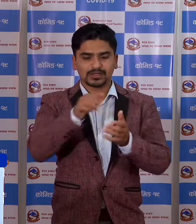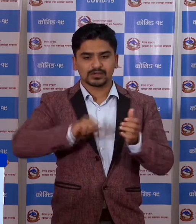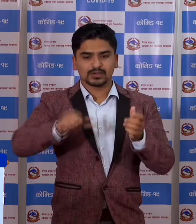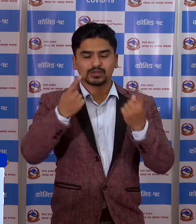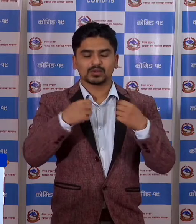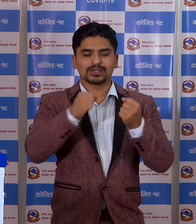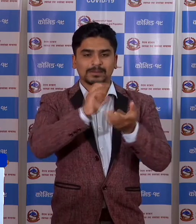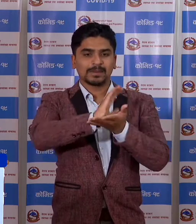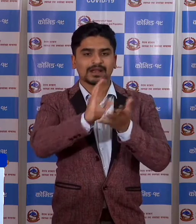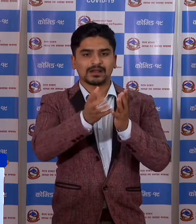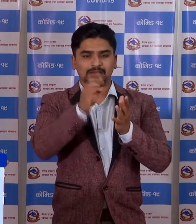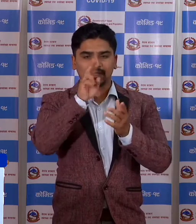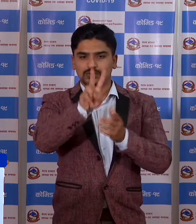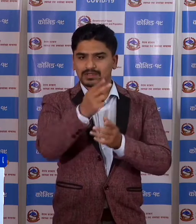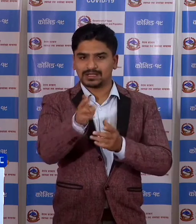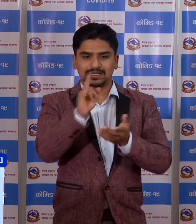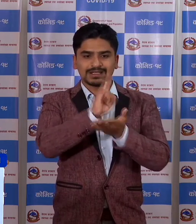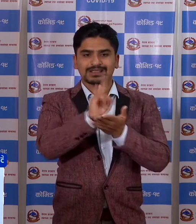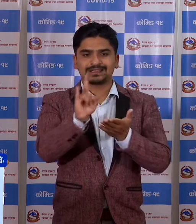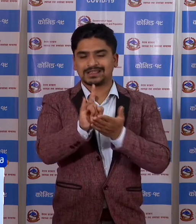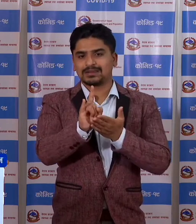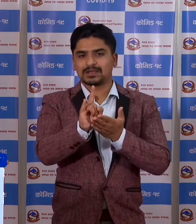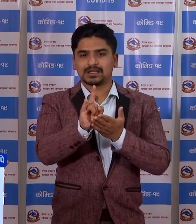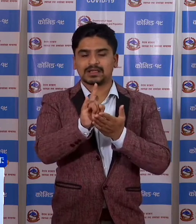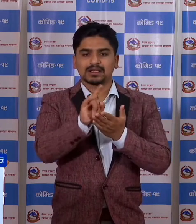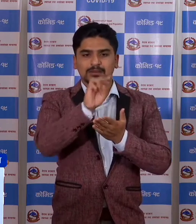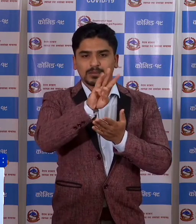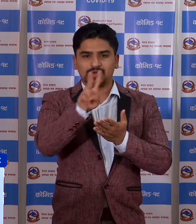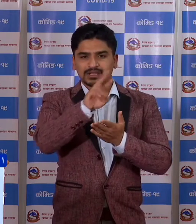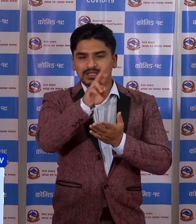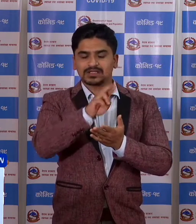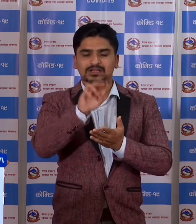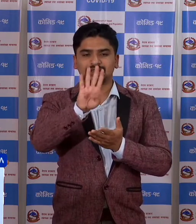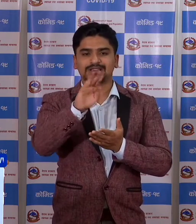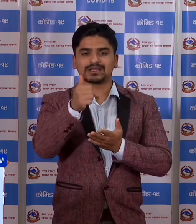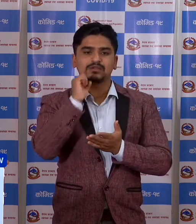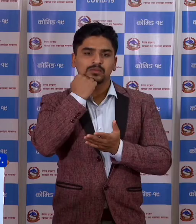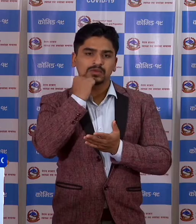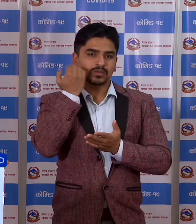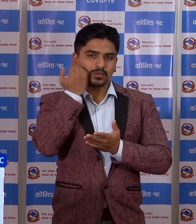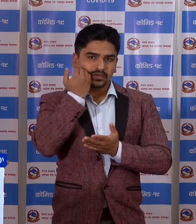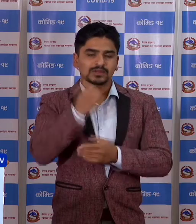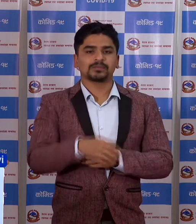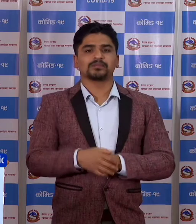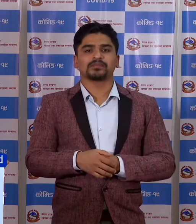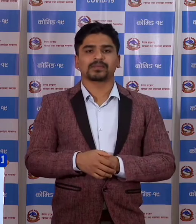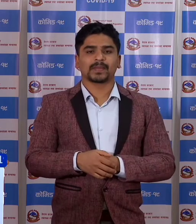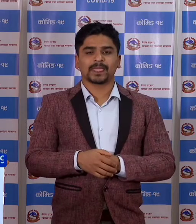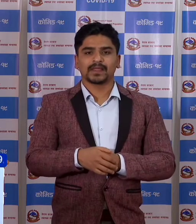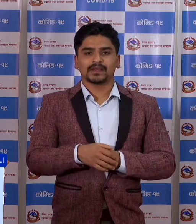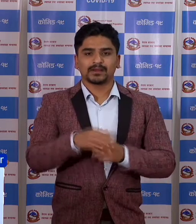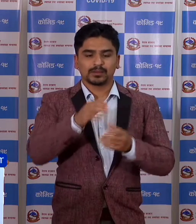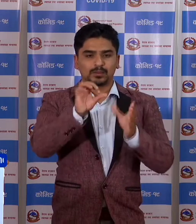जनस्वास्थ्य प्रयोगशाला विराटनगरमा 2 जना झापा बाह्रदेशीका 32 र 46 वर्षीय पुरुष हुनुहुन्छ। त्यसै ती